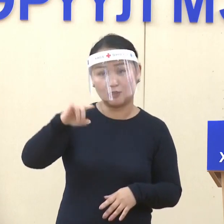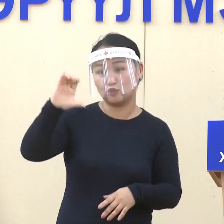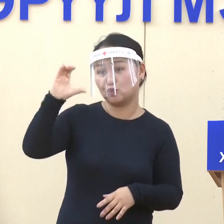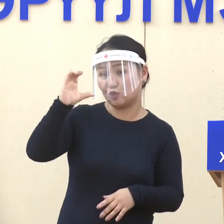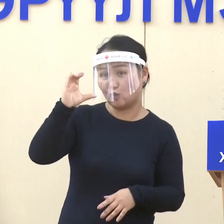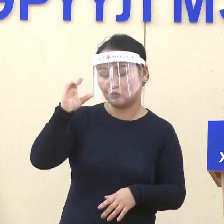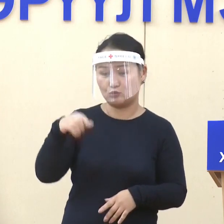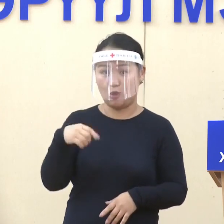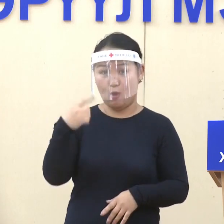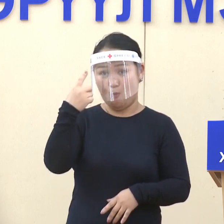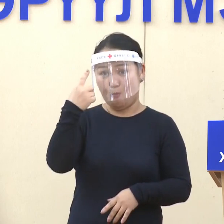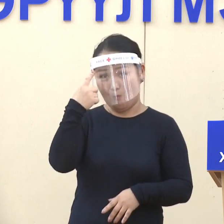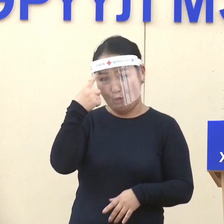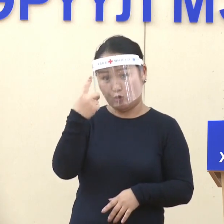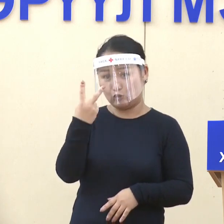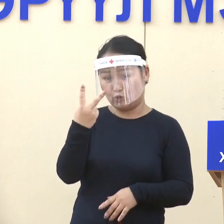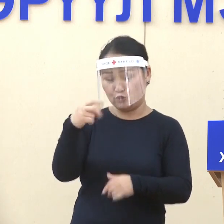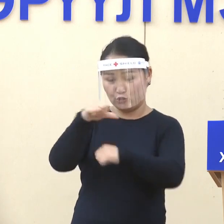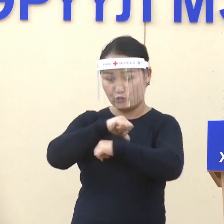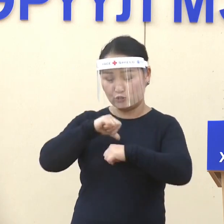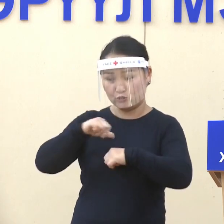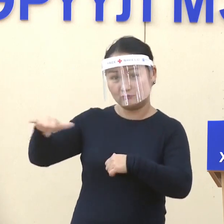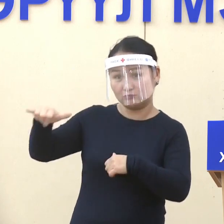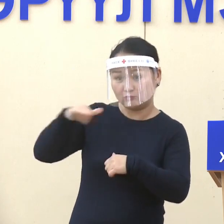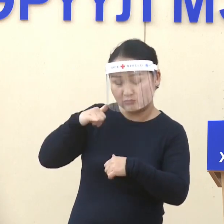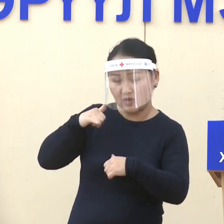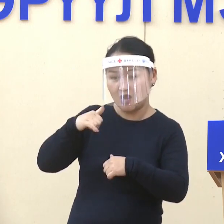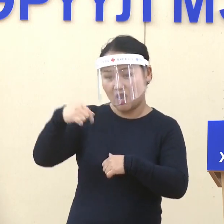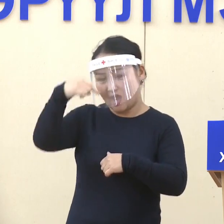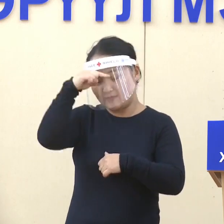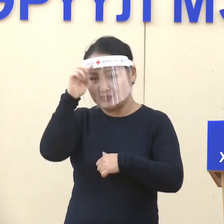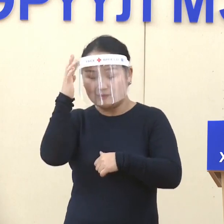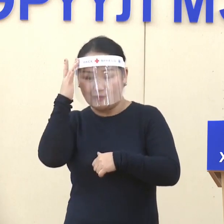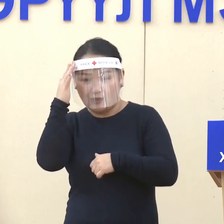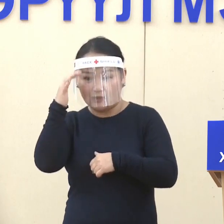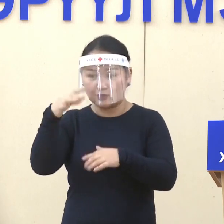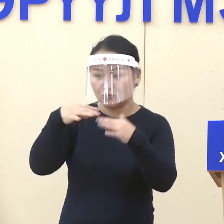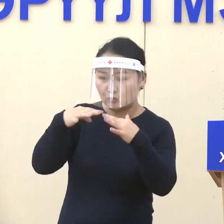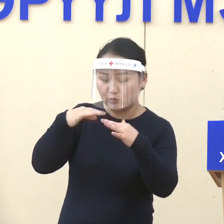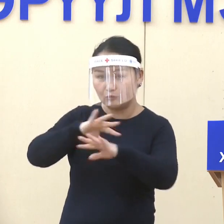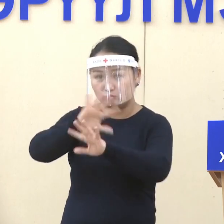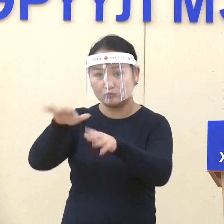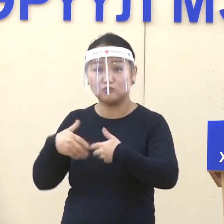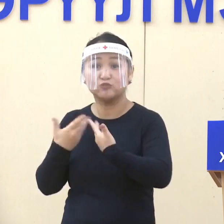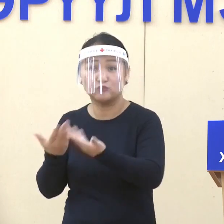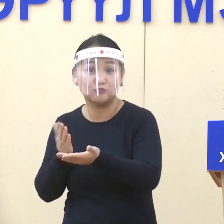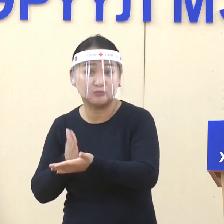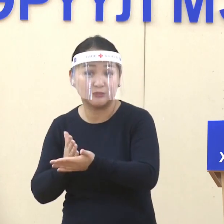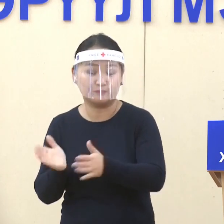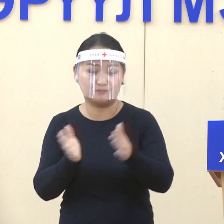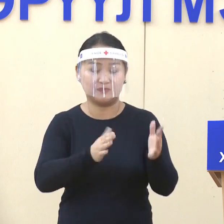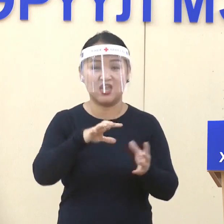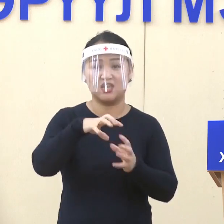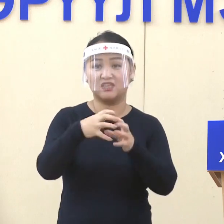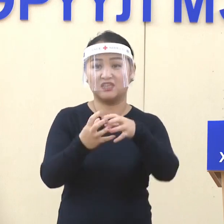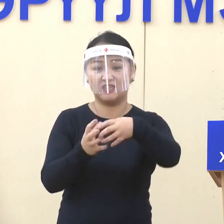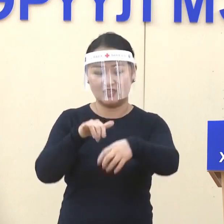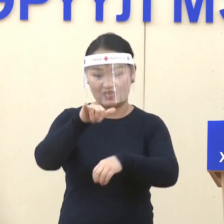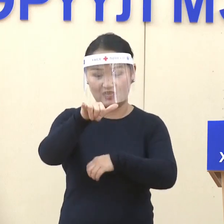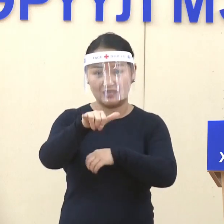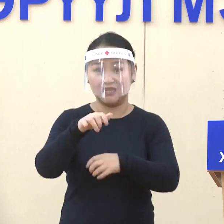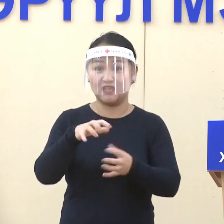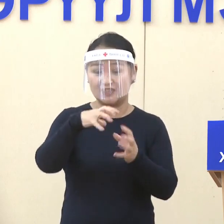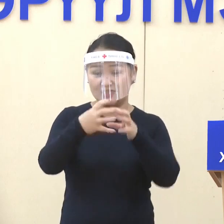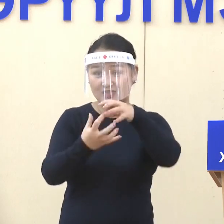иргэн утасдаж эмнэлзүйн шинж тэмдэг эмчилгээний талаар зөвлөмжөл зөвлөгөө авсан байна. За ингээд дэлхийн эрүүл мэндийн байгууллагын